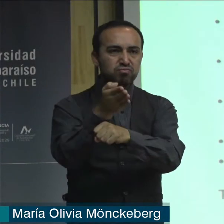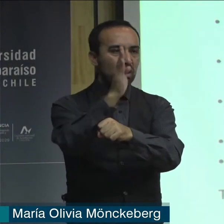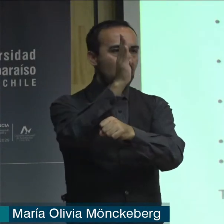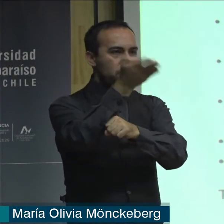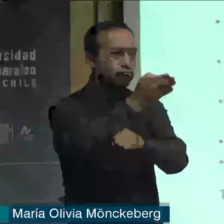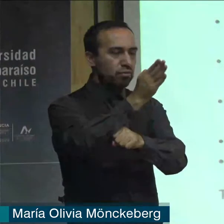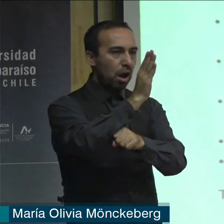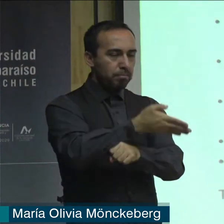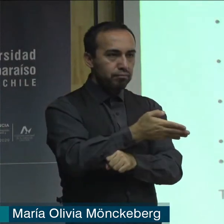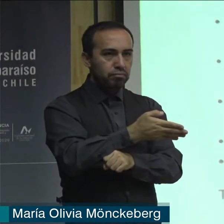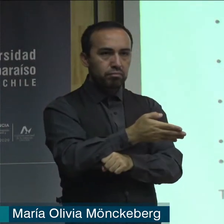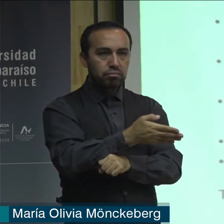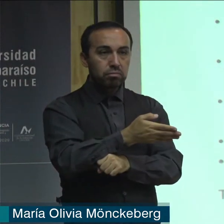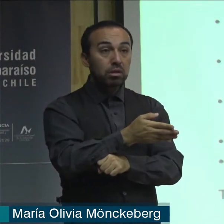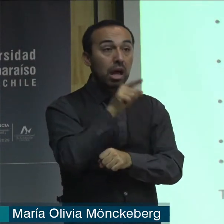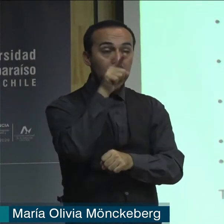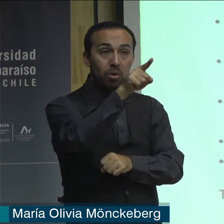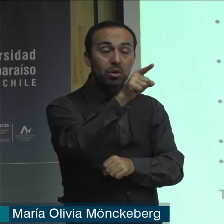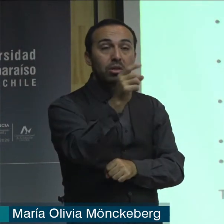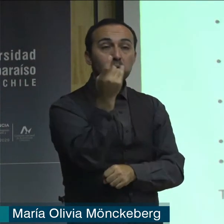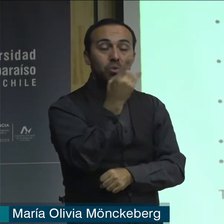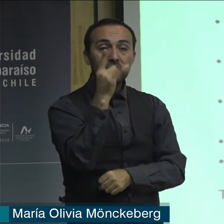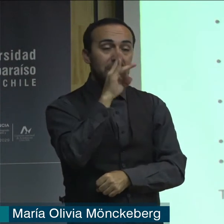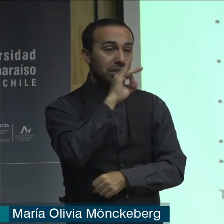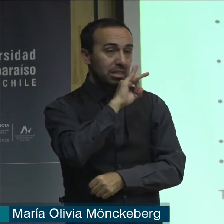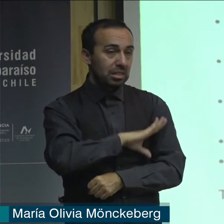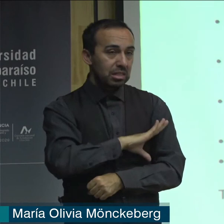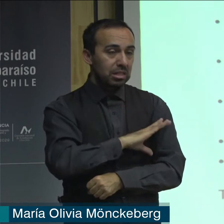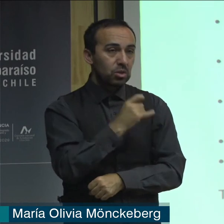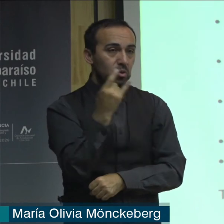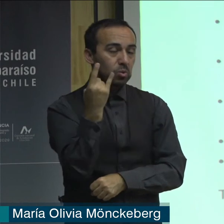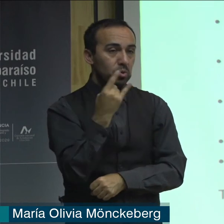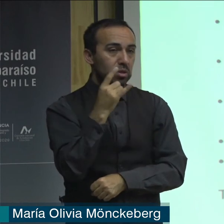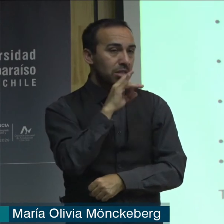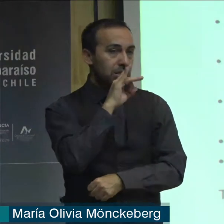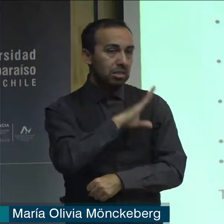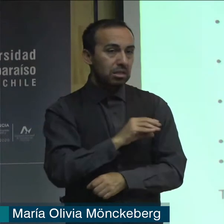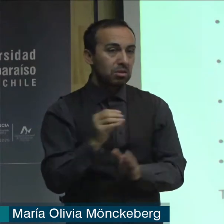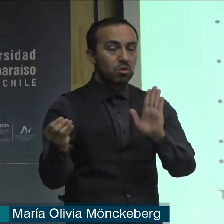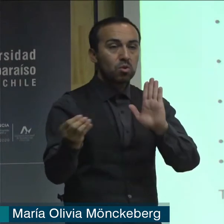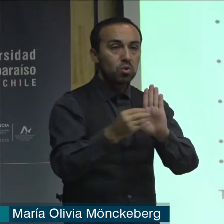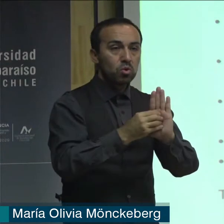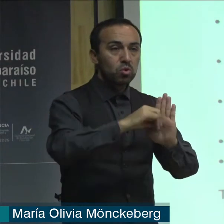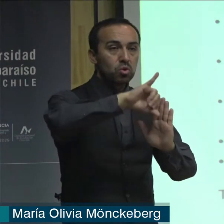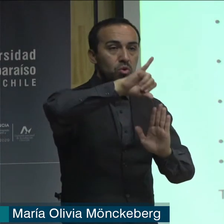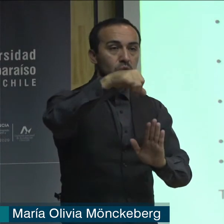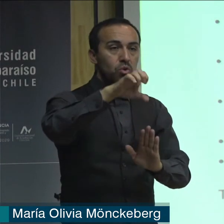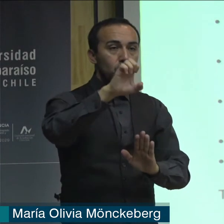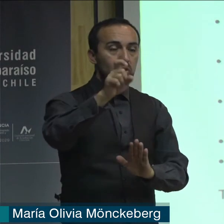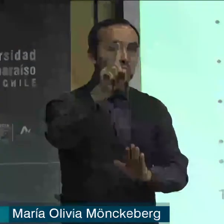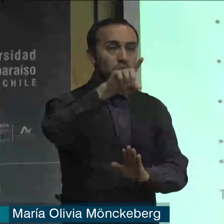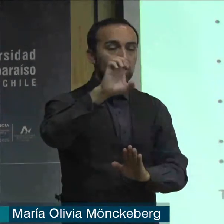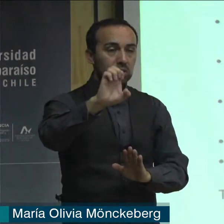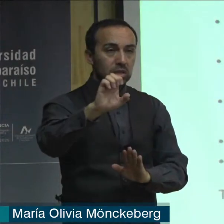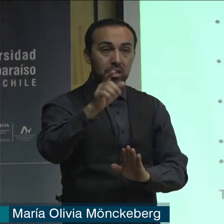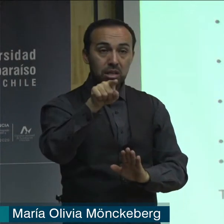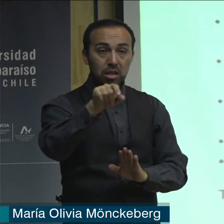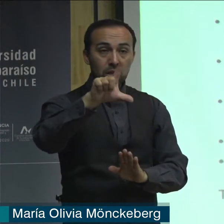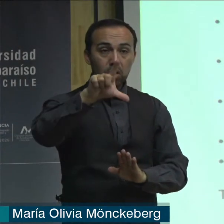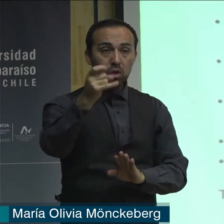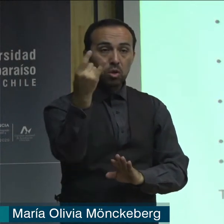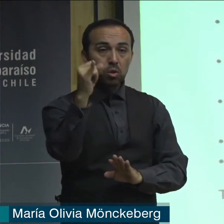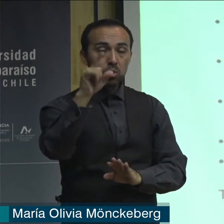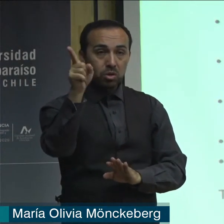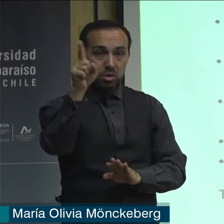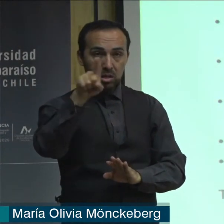de ese tipo ahí fue cuando en la chile pusieron a José Luis federichi como rector delegado o